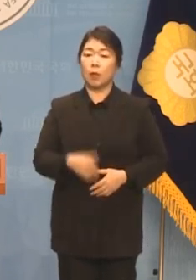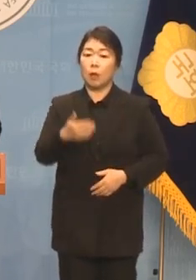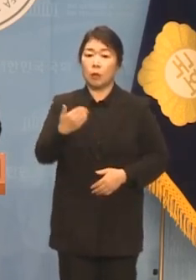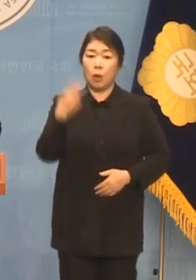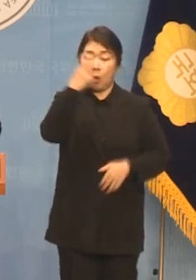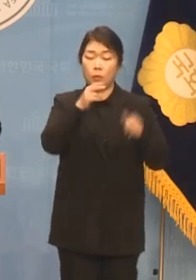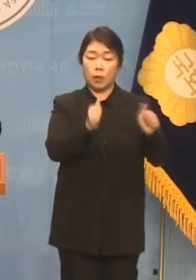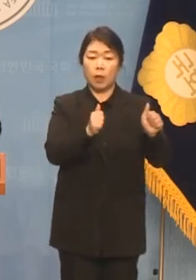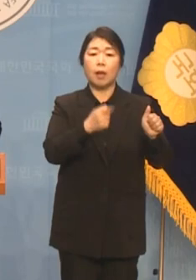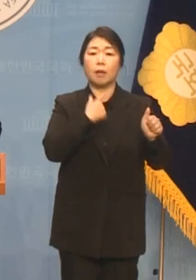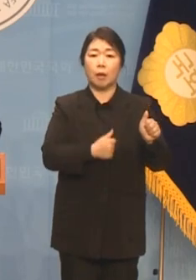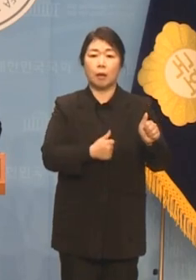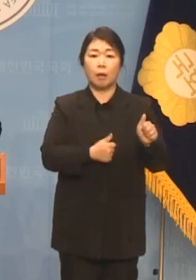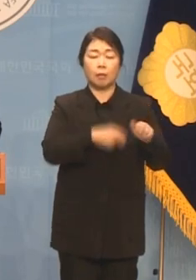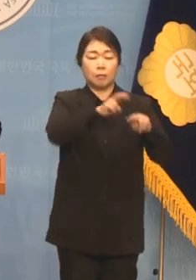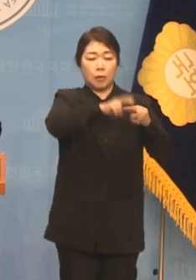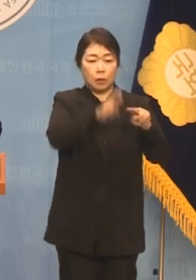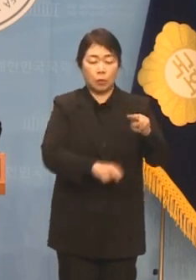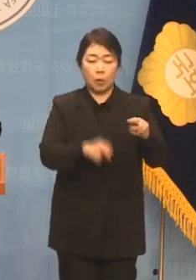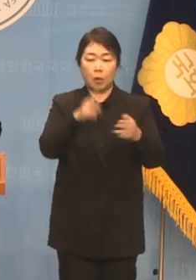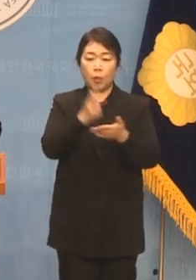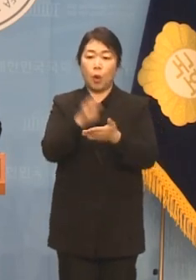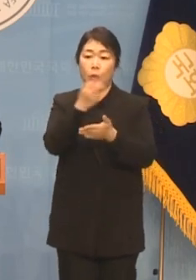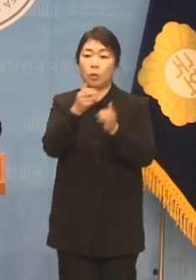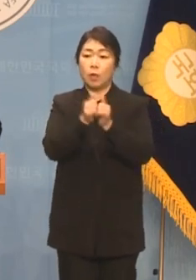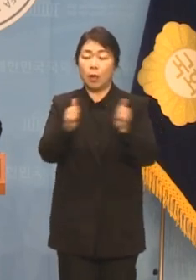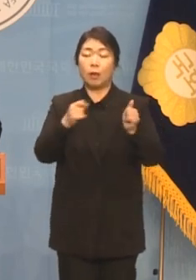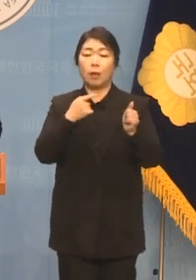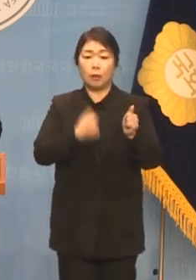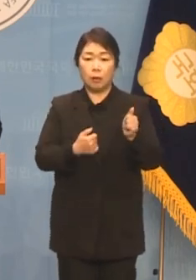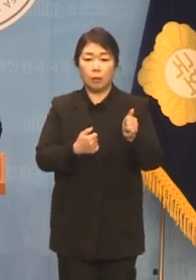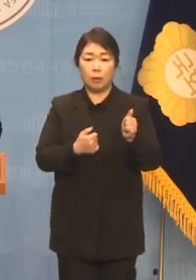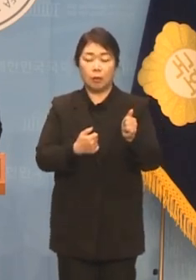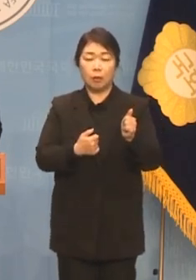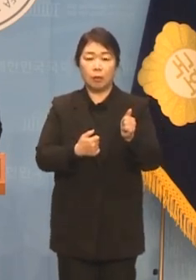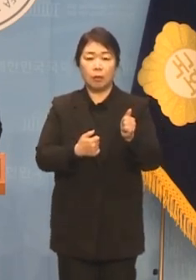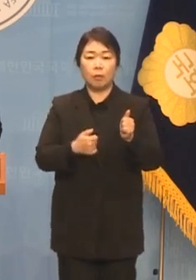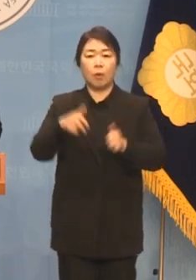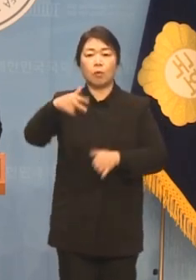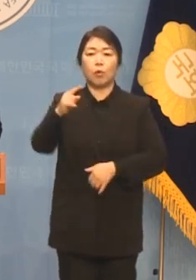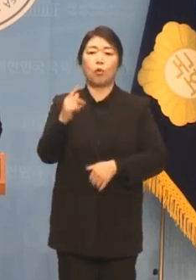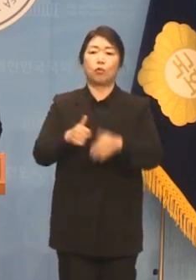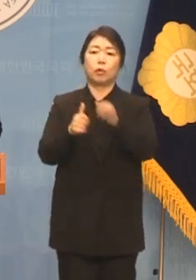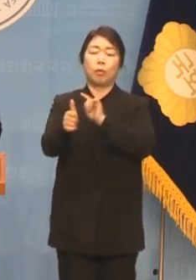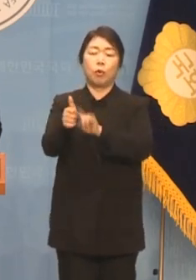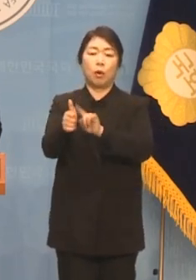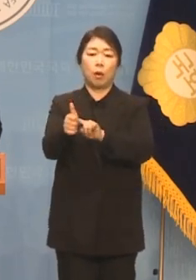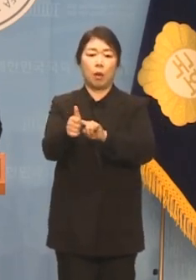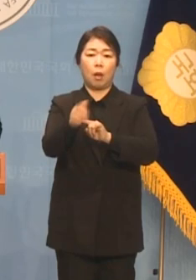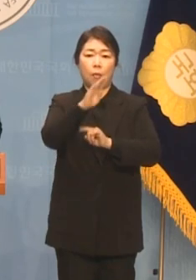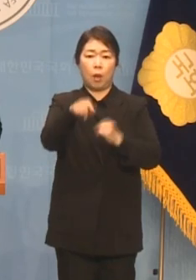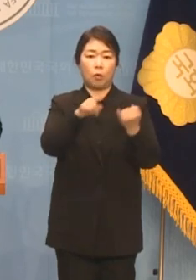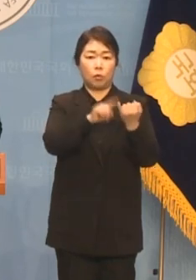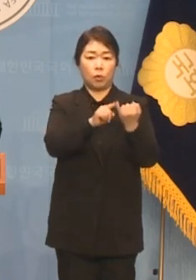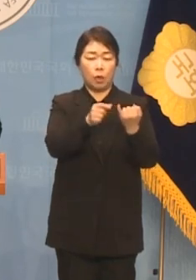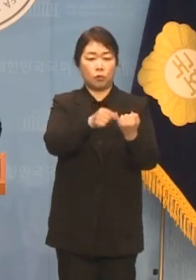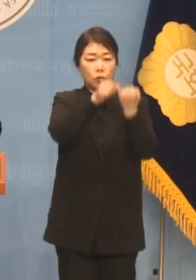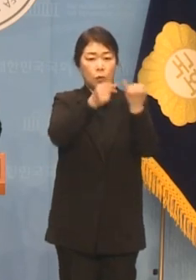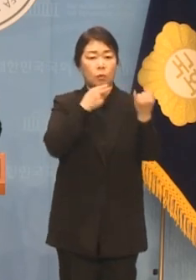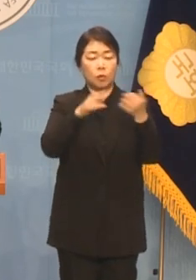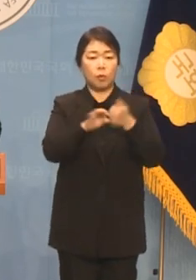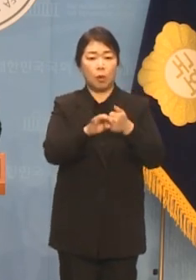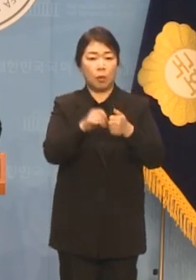예후 22억원의 실체는 조국 대표가 박 후보를 공천하지 않았다면 드러나지